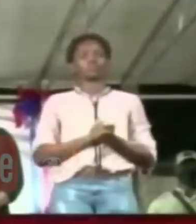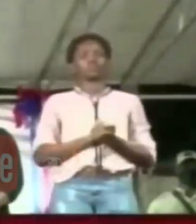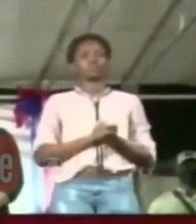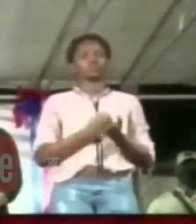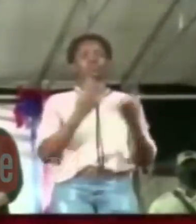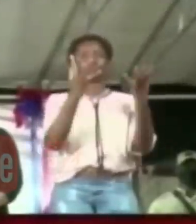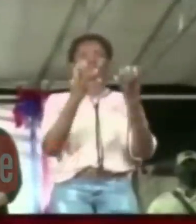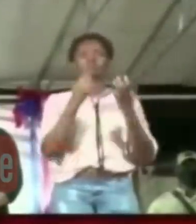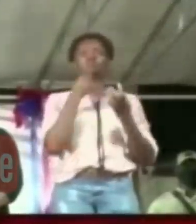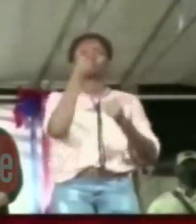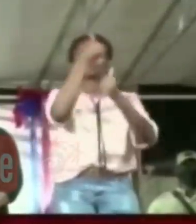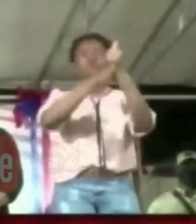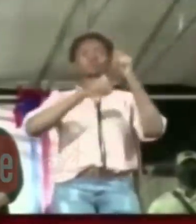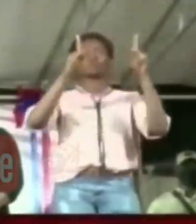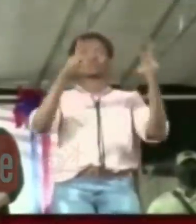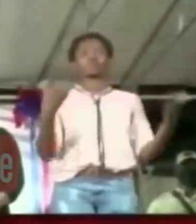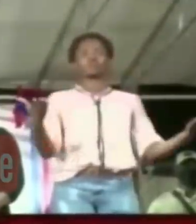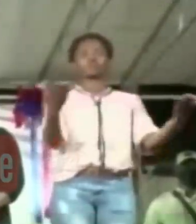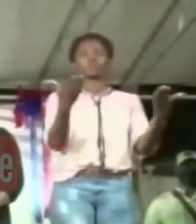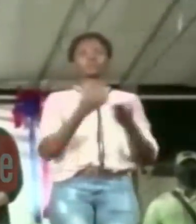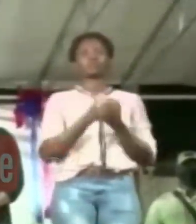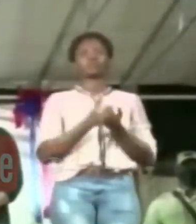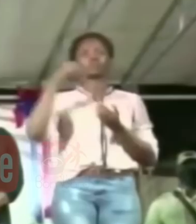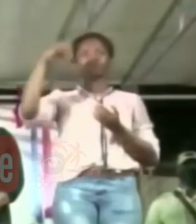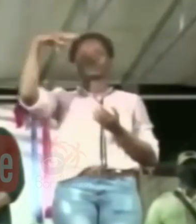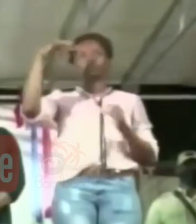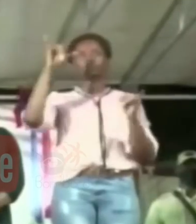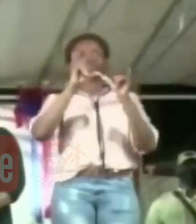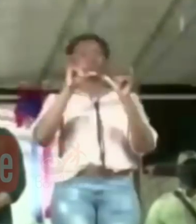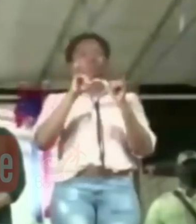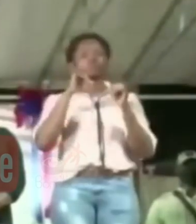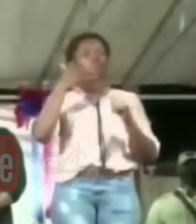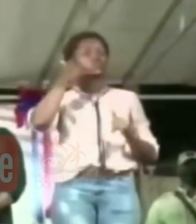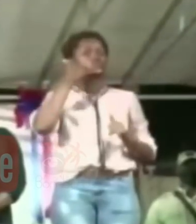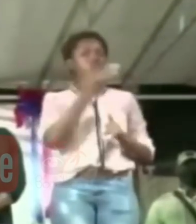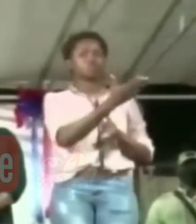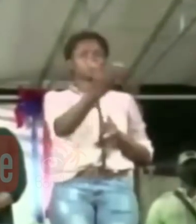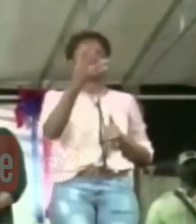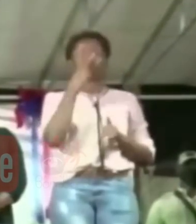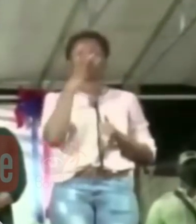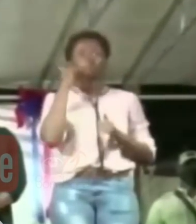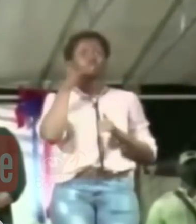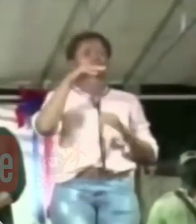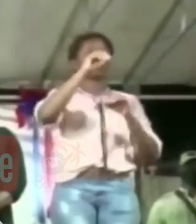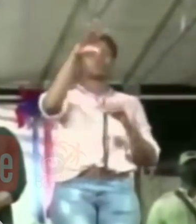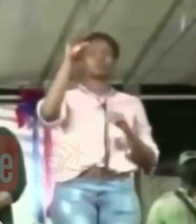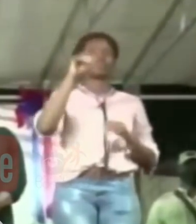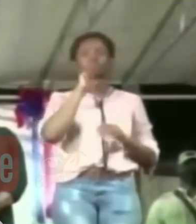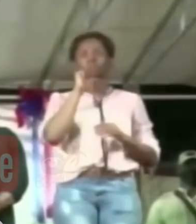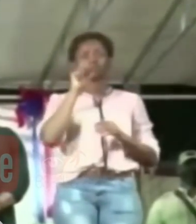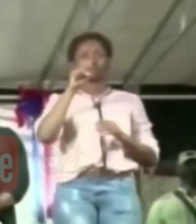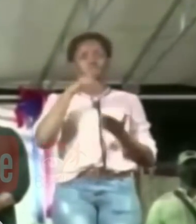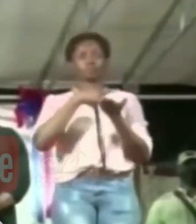aujourd'hui, mais me dit nous chaque qui là, courant, même j'avais le téléphone qui nous met nous là, mais plus meilleur, il n'est pas